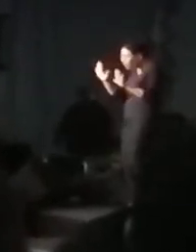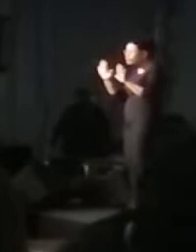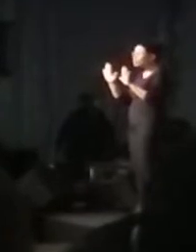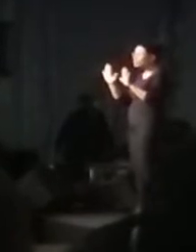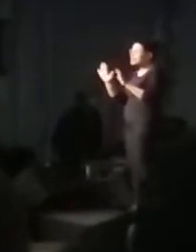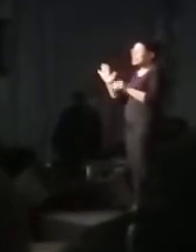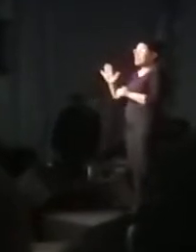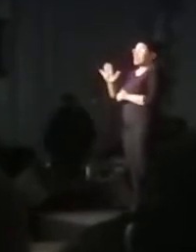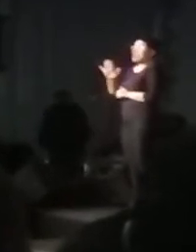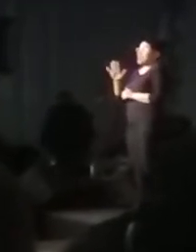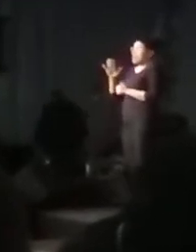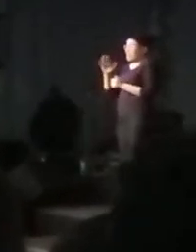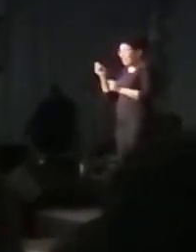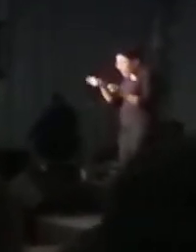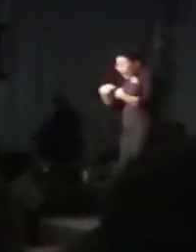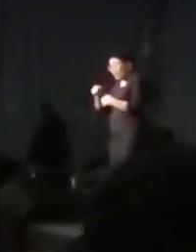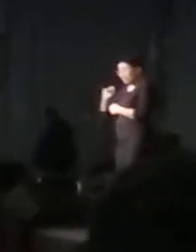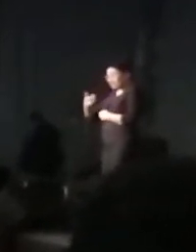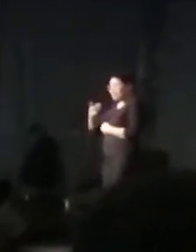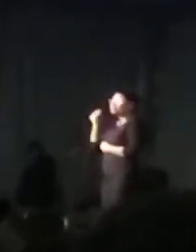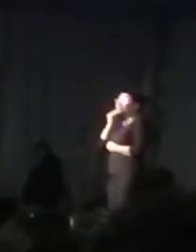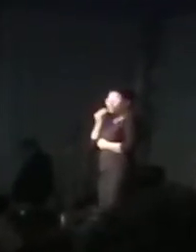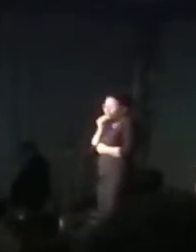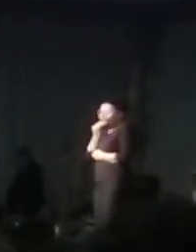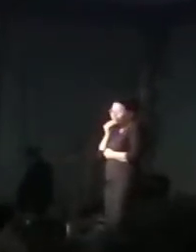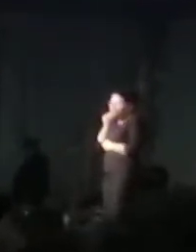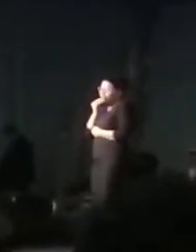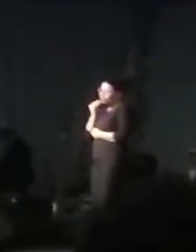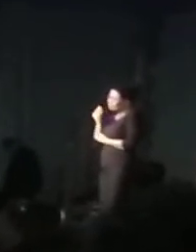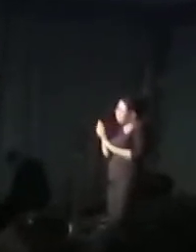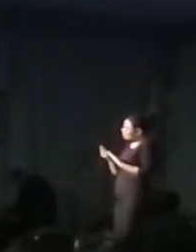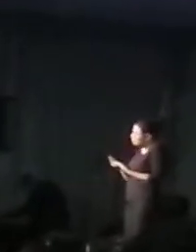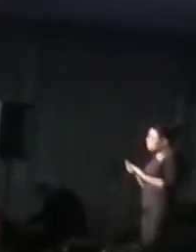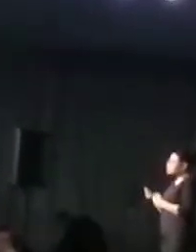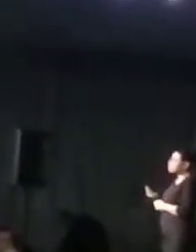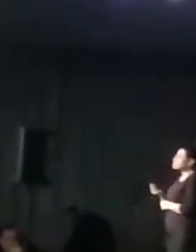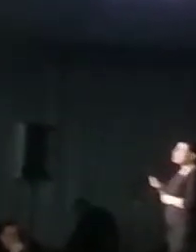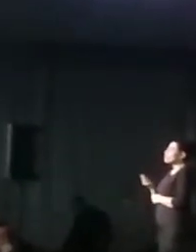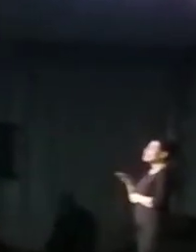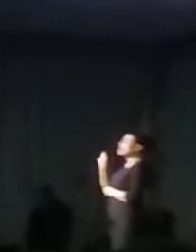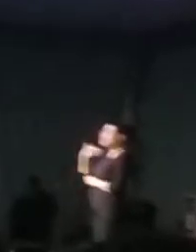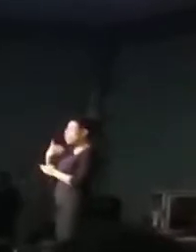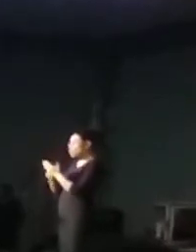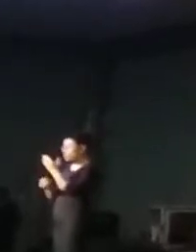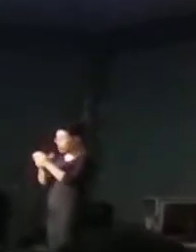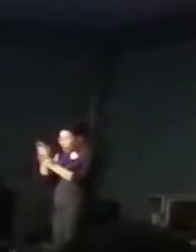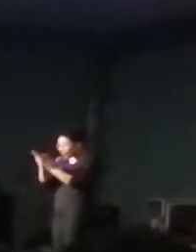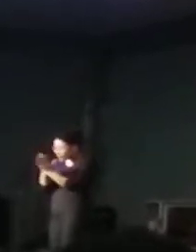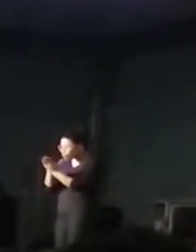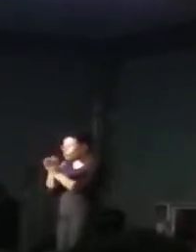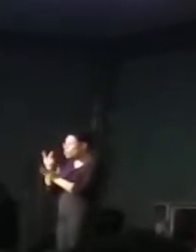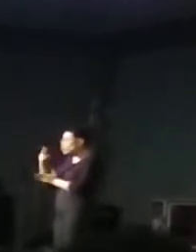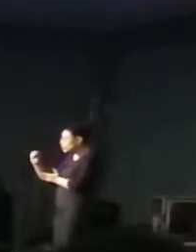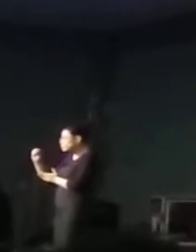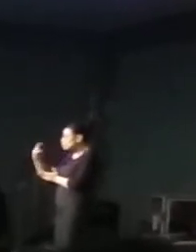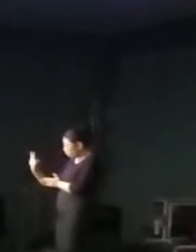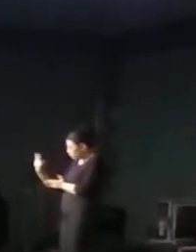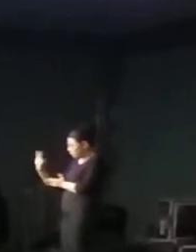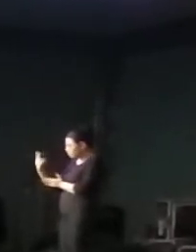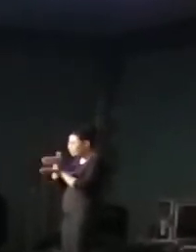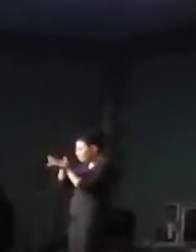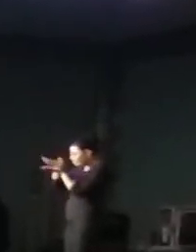você tentar. Quando aconteceu, quando foi, eu lancei o livro em